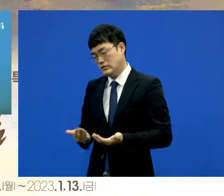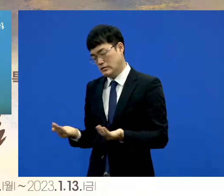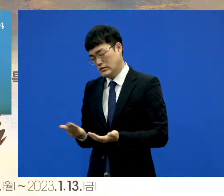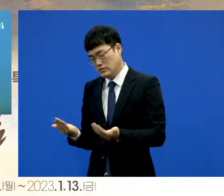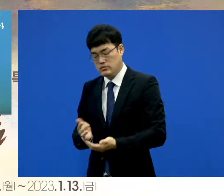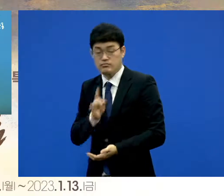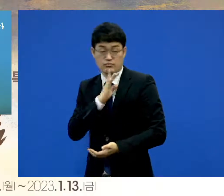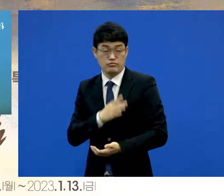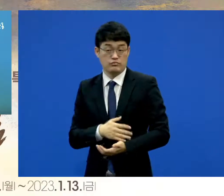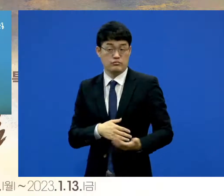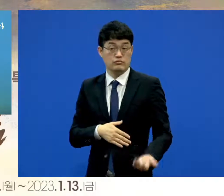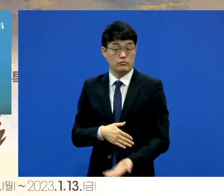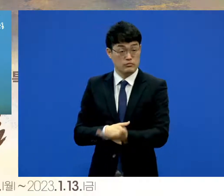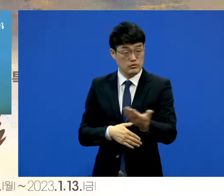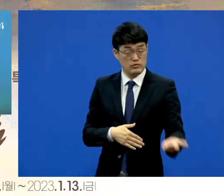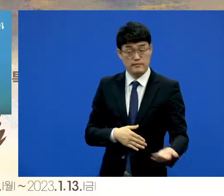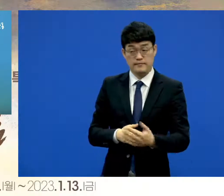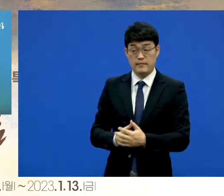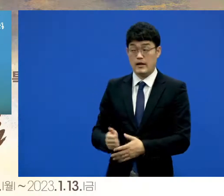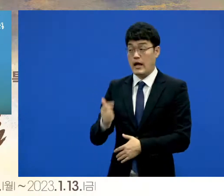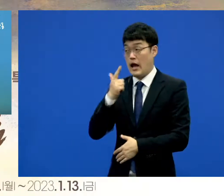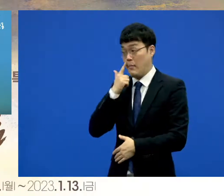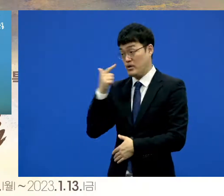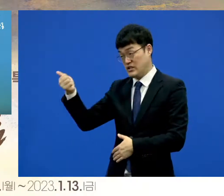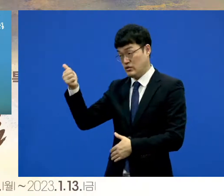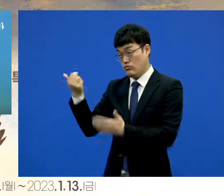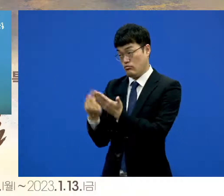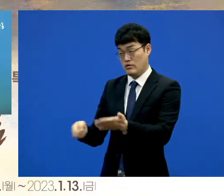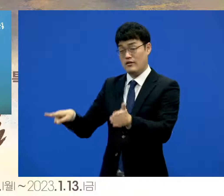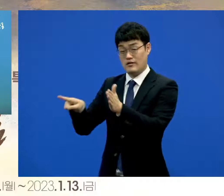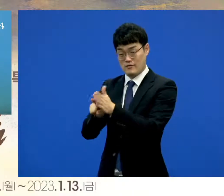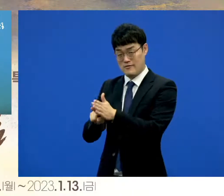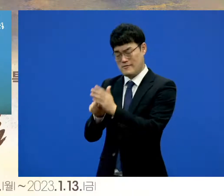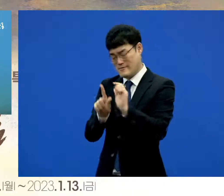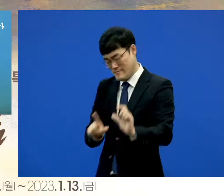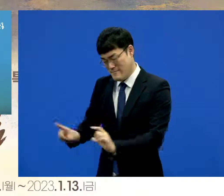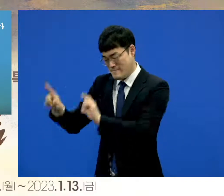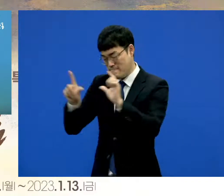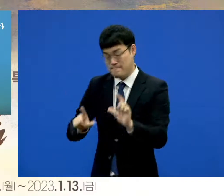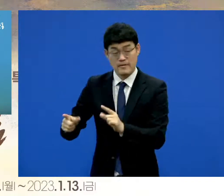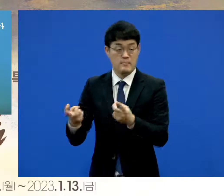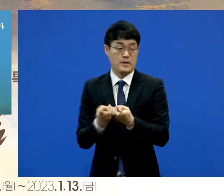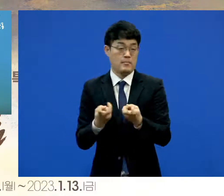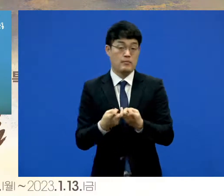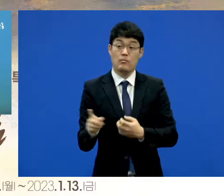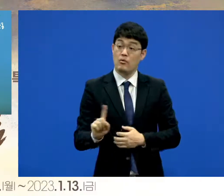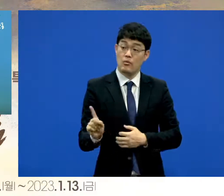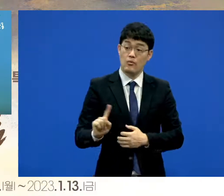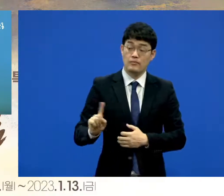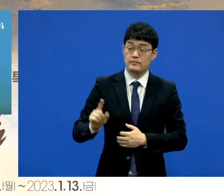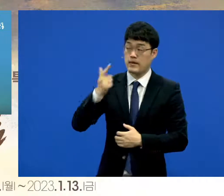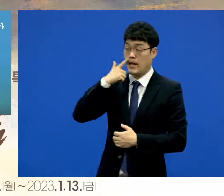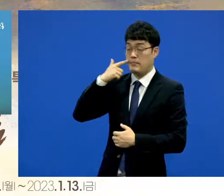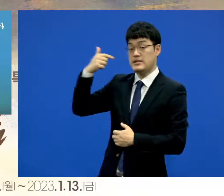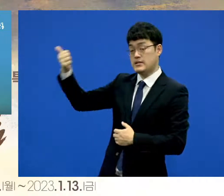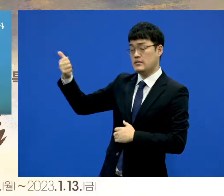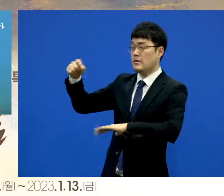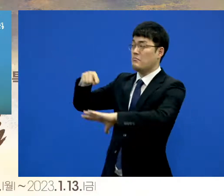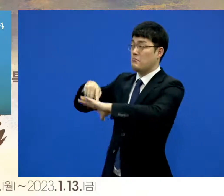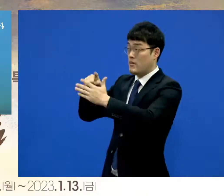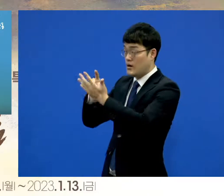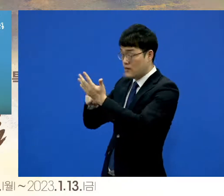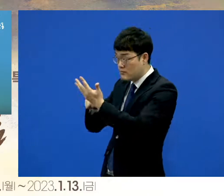아버지를 정말 아버지를 위해서 사는 길은 아버지의 마음을 알아야 돼요.